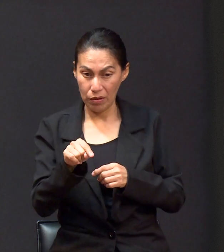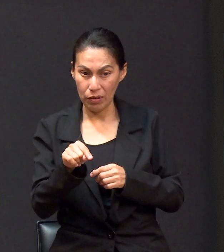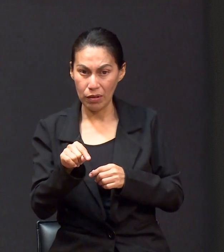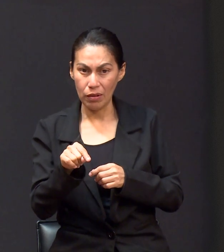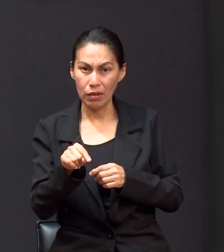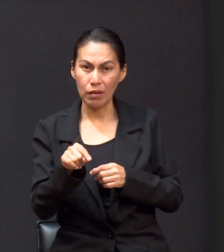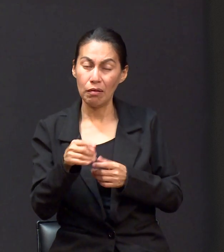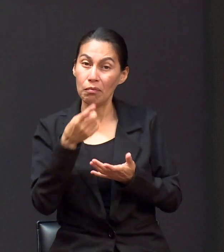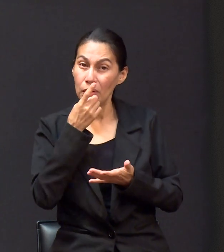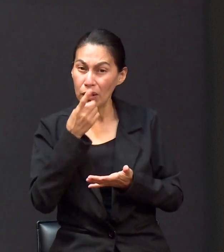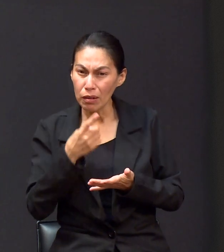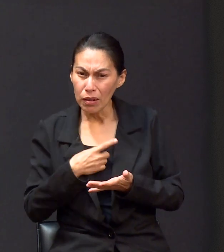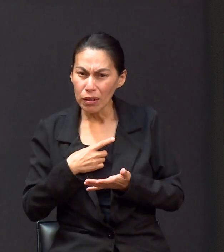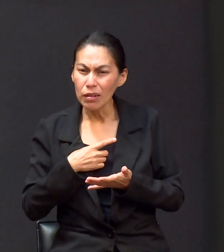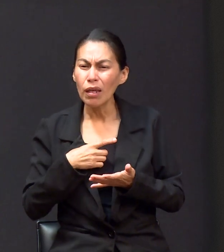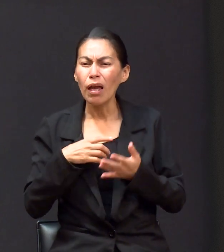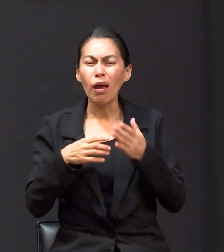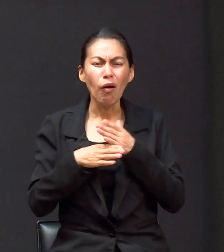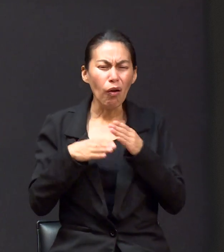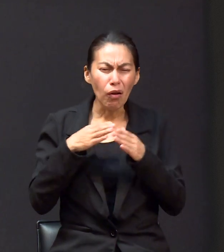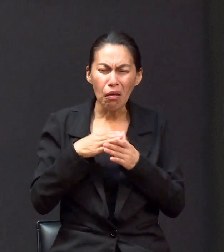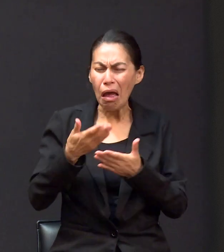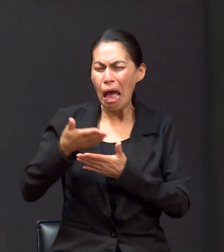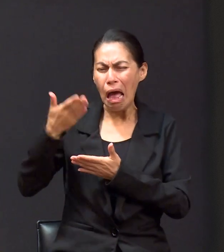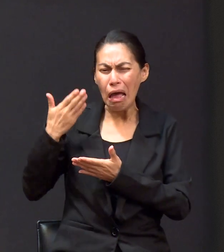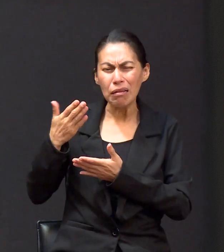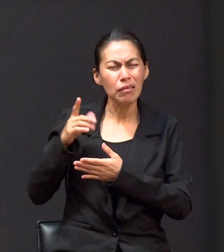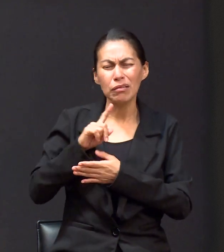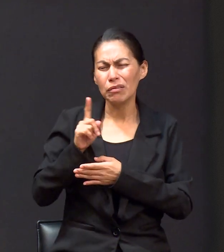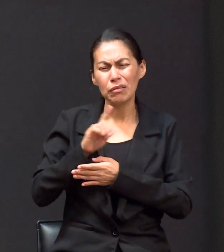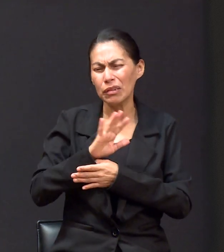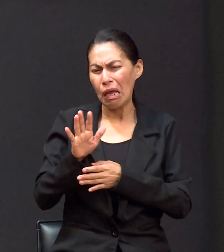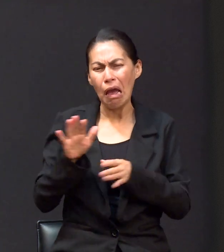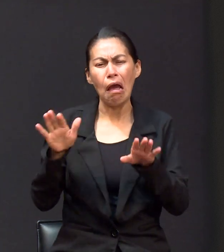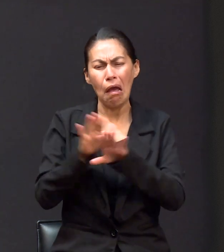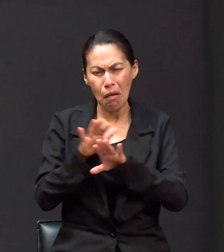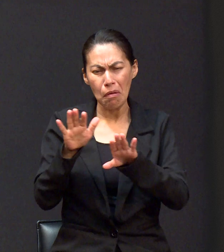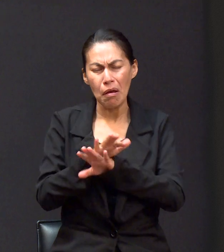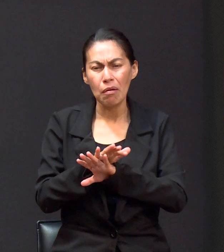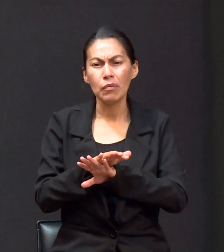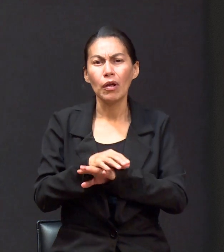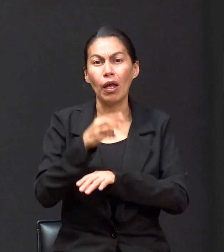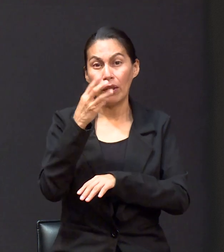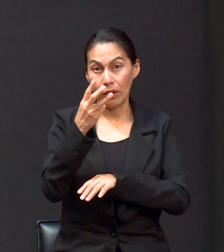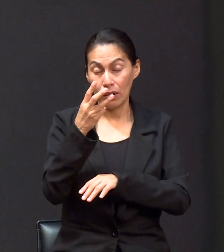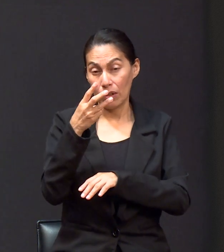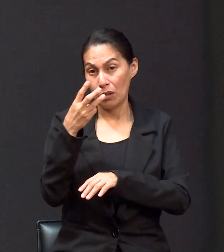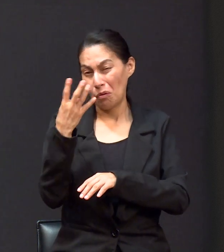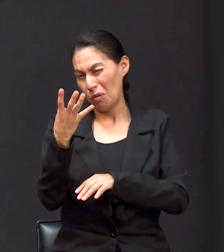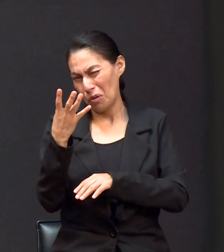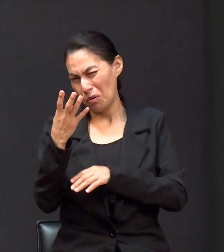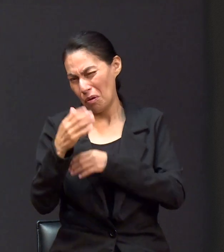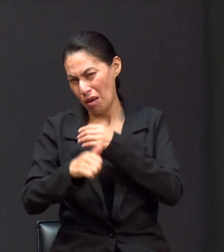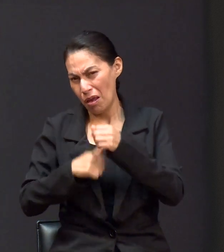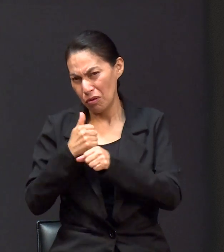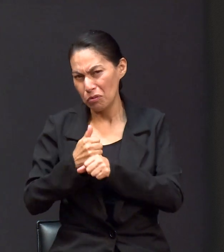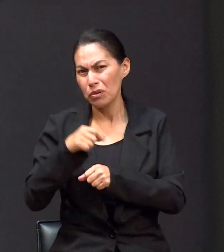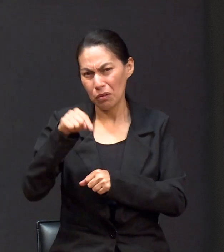alcanzar y me dice que todo va a cambiar. Tardamos